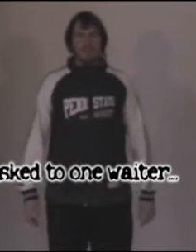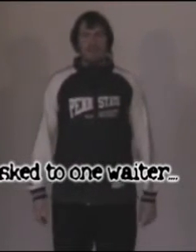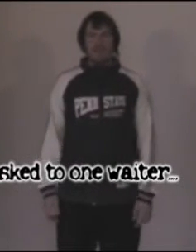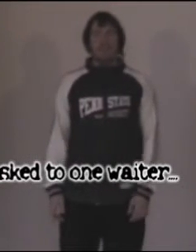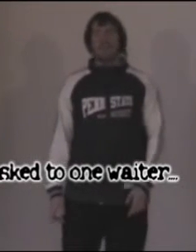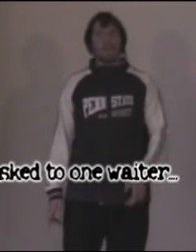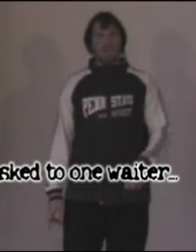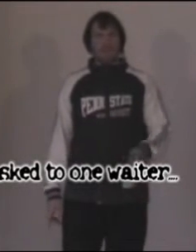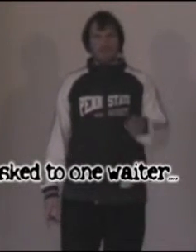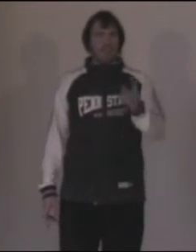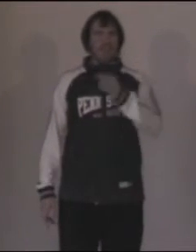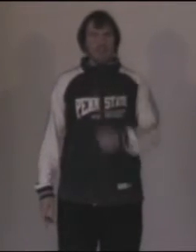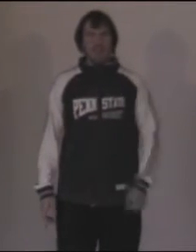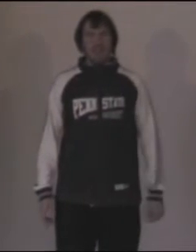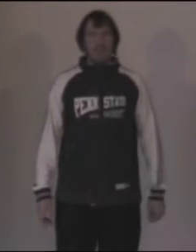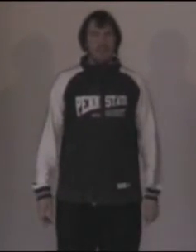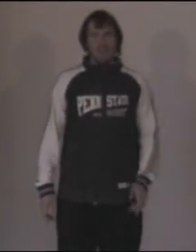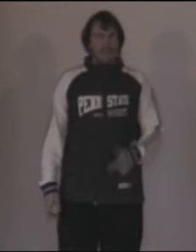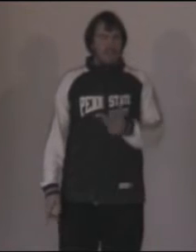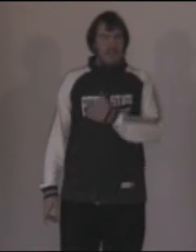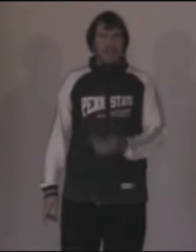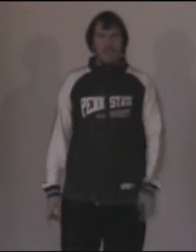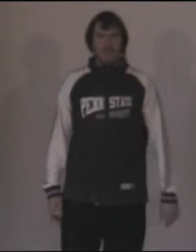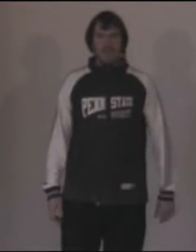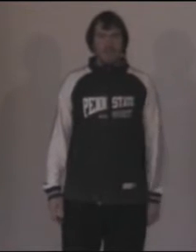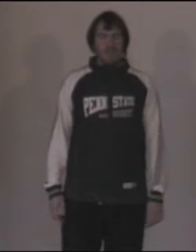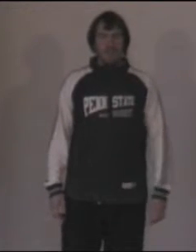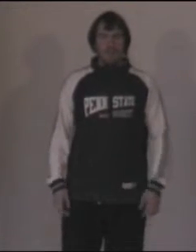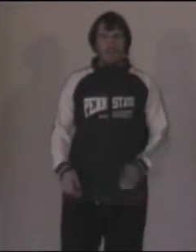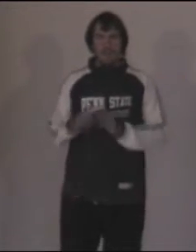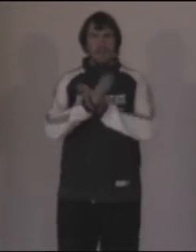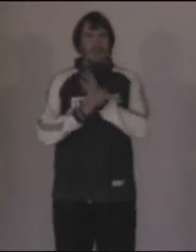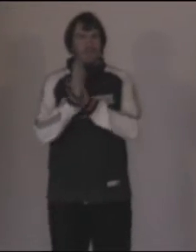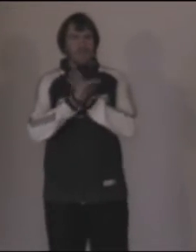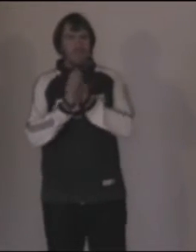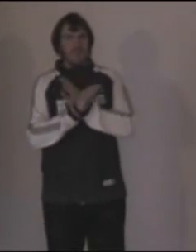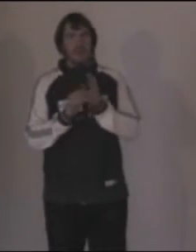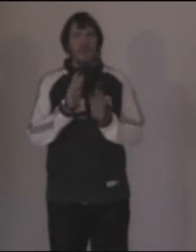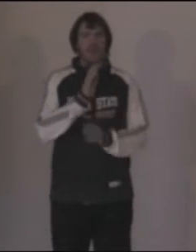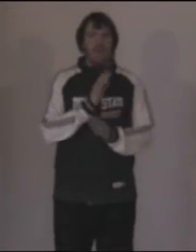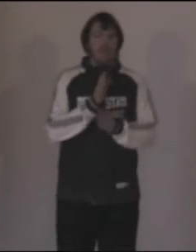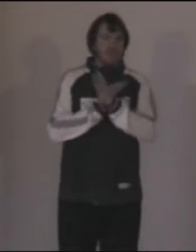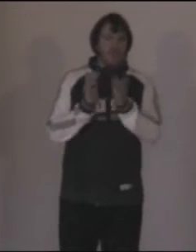chiamava? Sì, Sabrina. Ma è una vostra parente, no? Senti, ho detto una